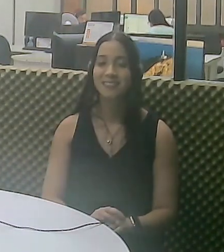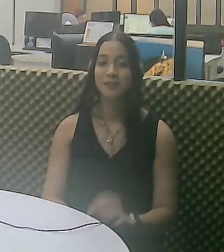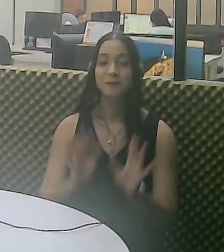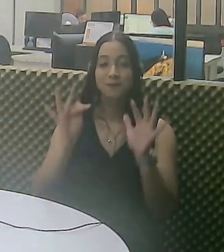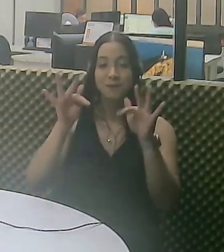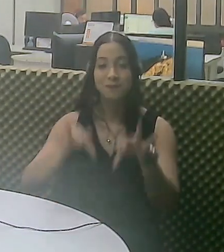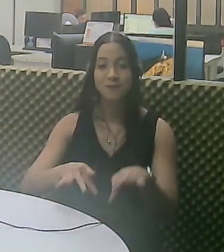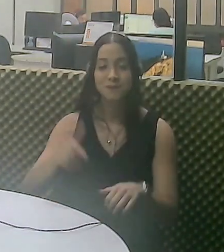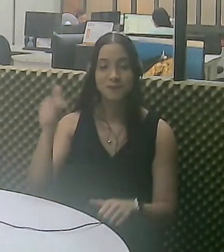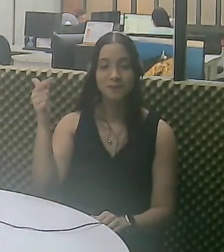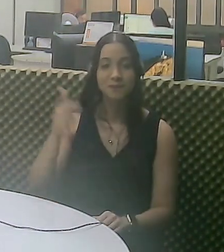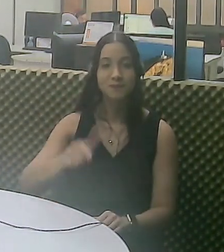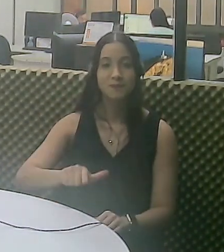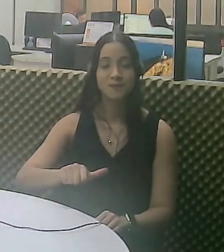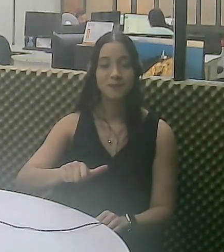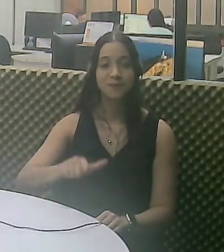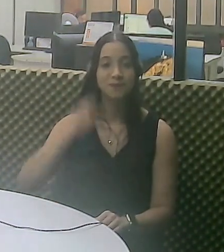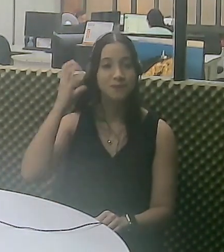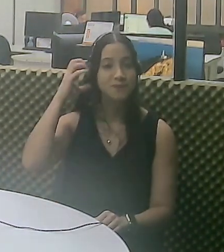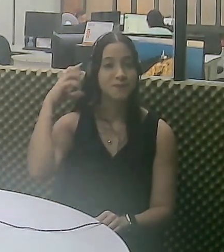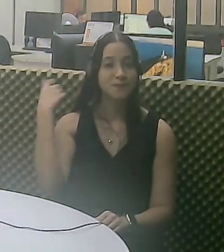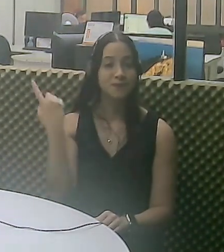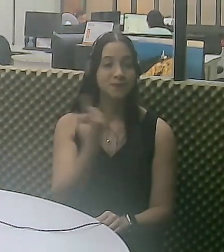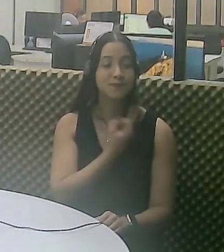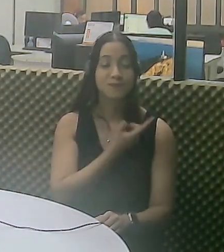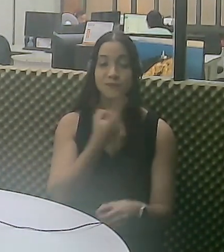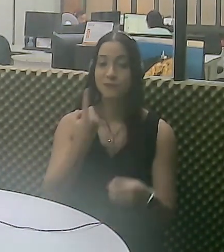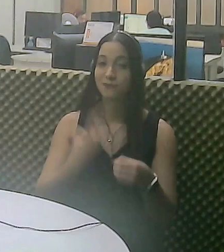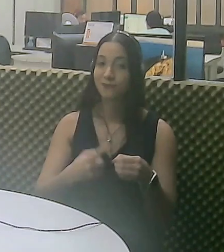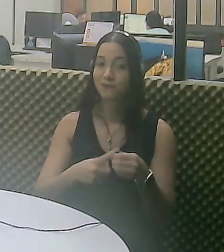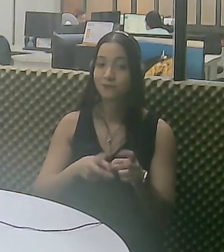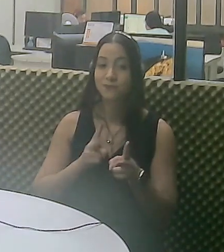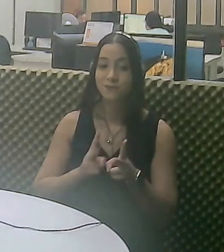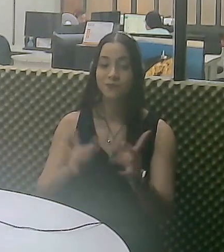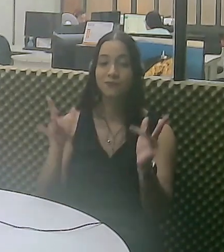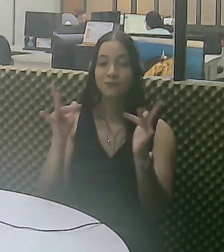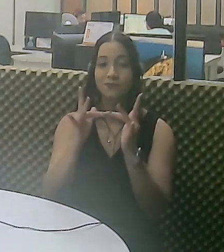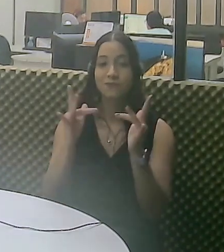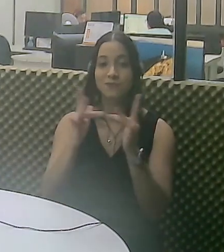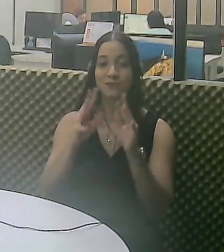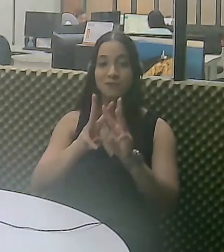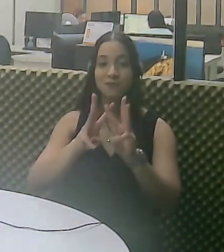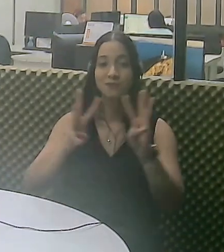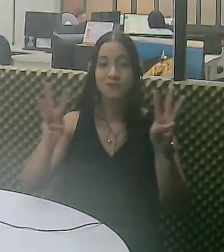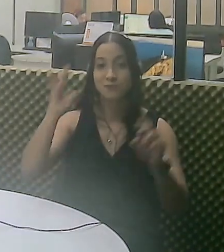a próxima. Fica por aqui mais uma edição do programa da Rádio Nossa Cidade.